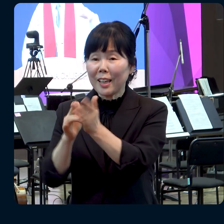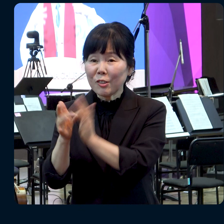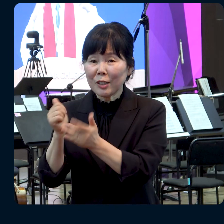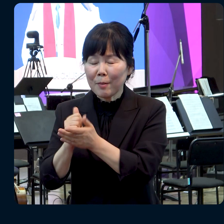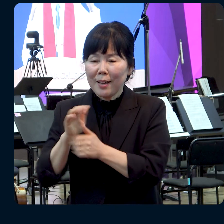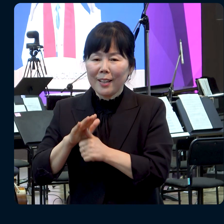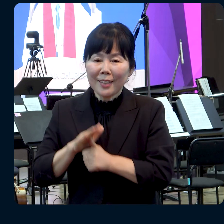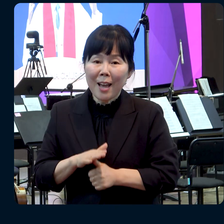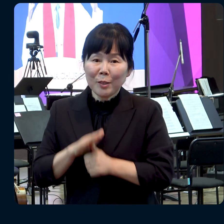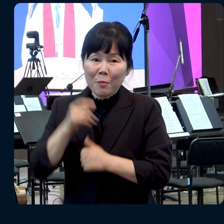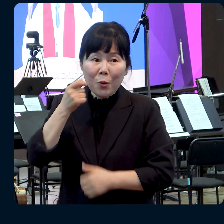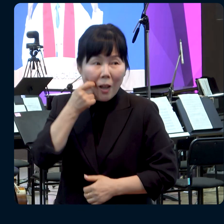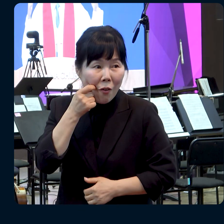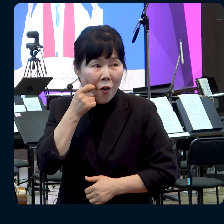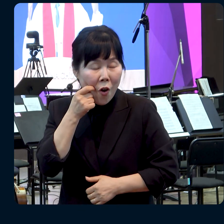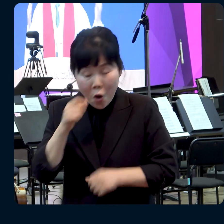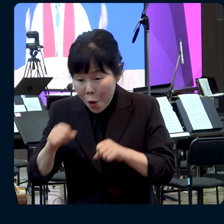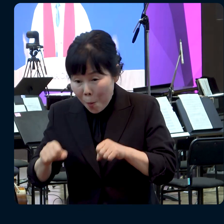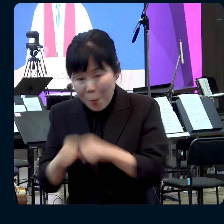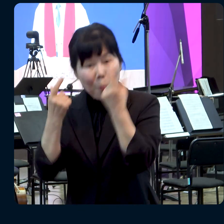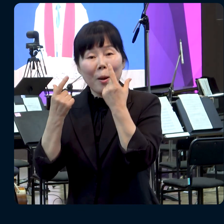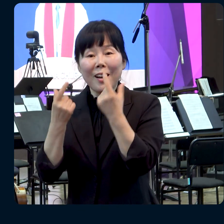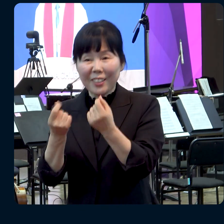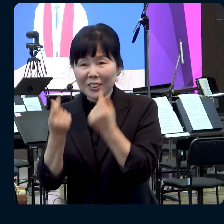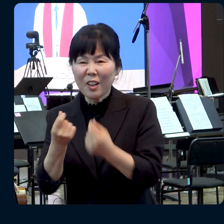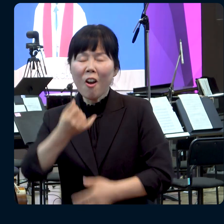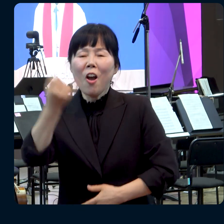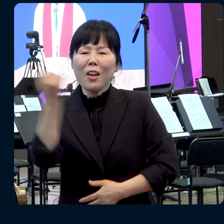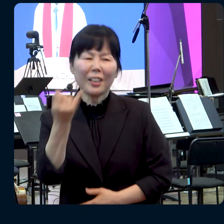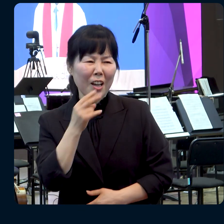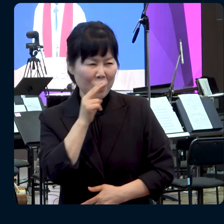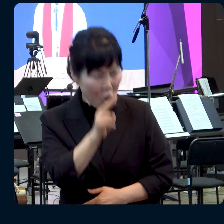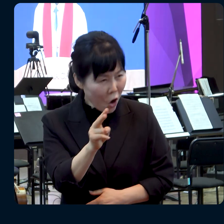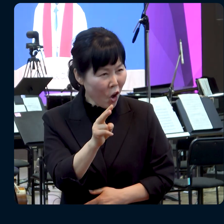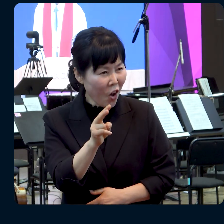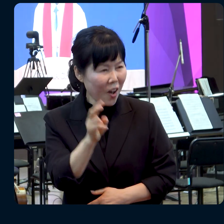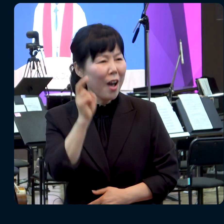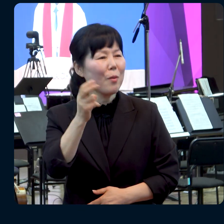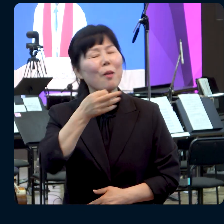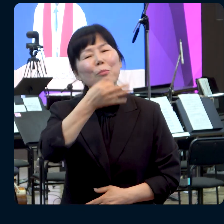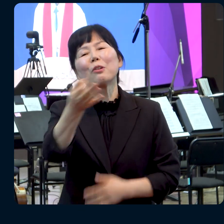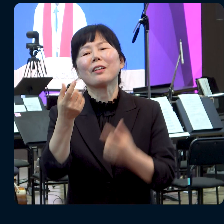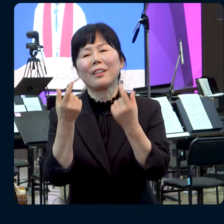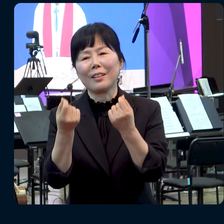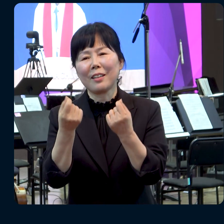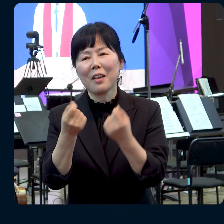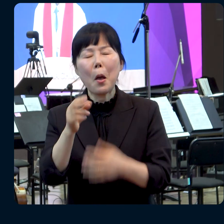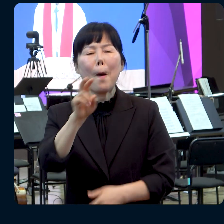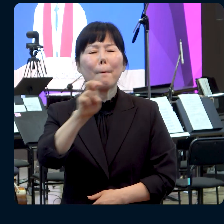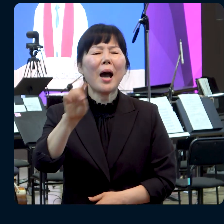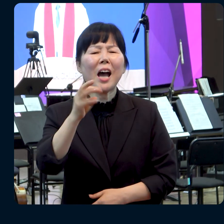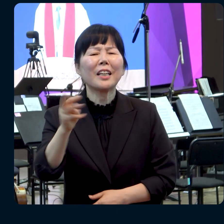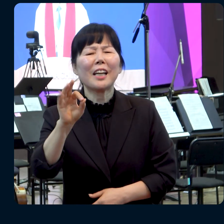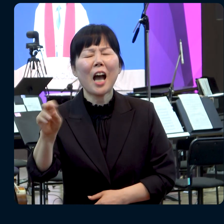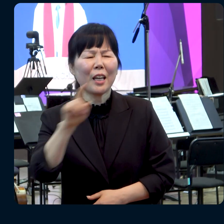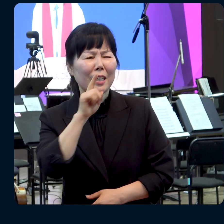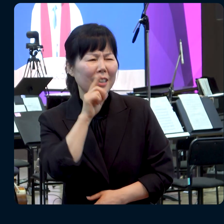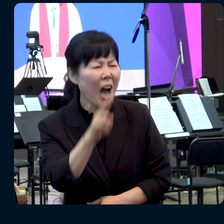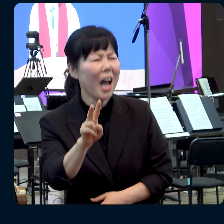못하시고 터뜨리듯이 그렇게 불렀을 것입니다. 어떻게? 마리아야 라고.